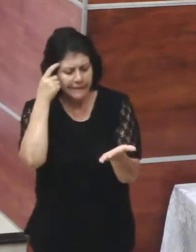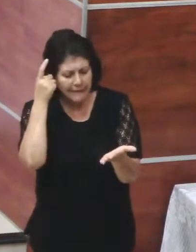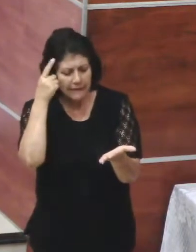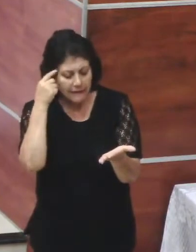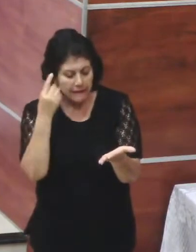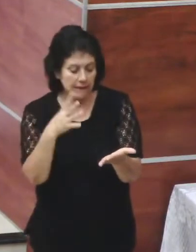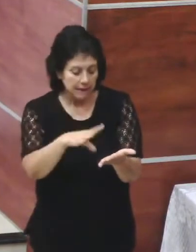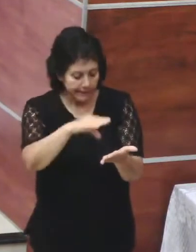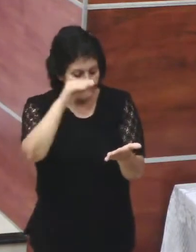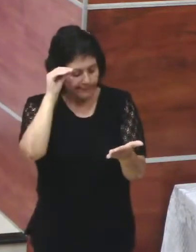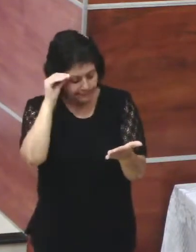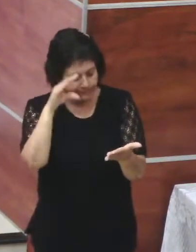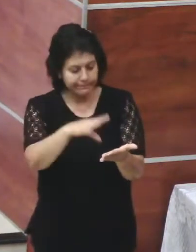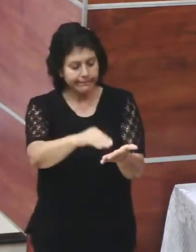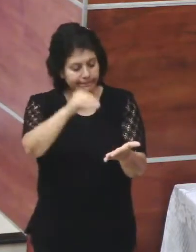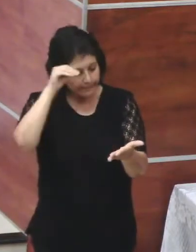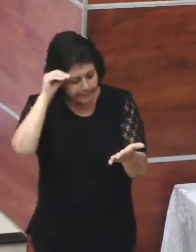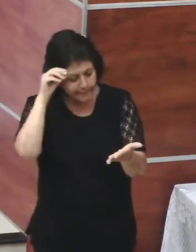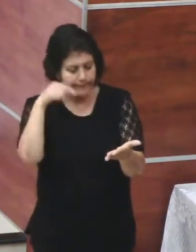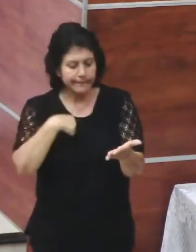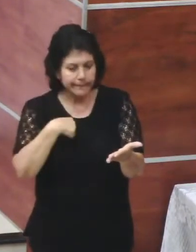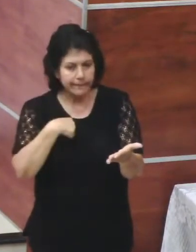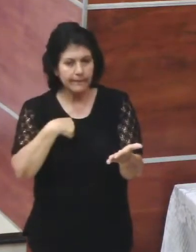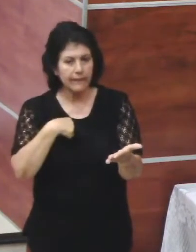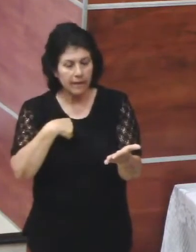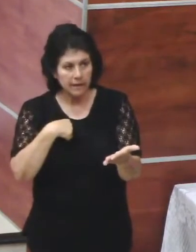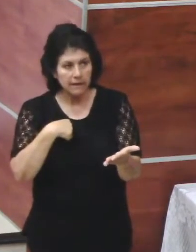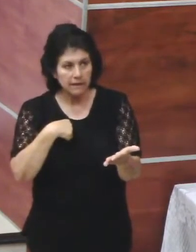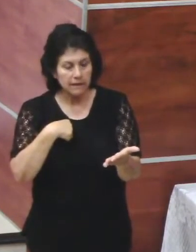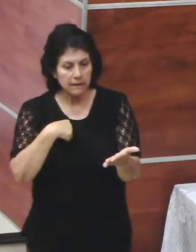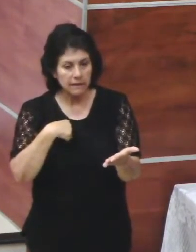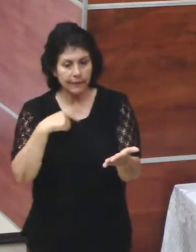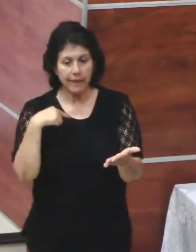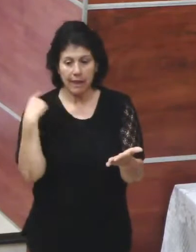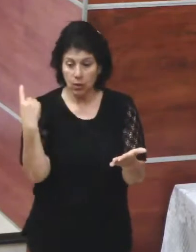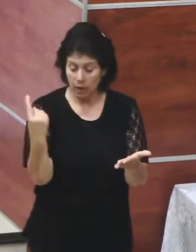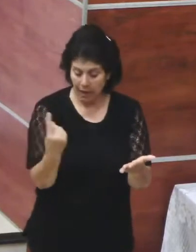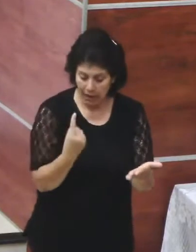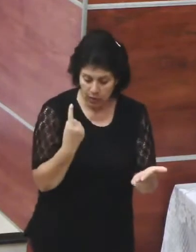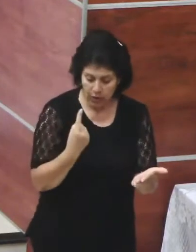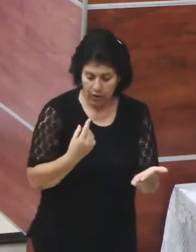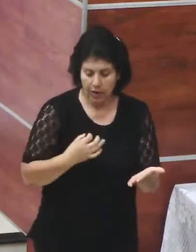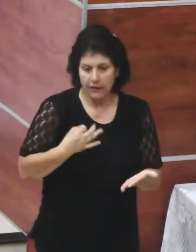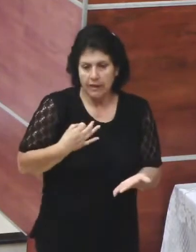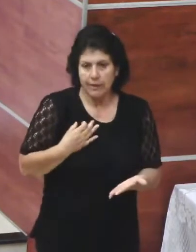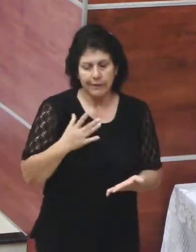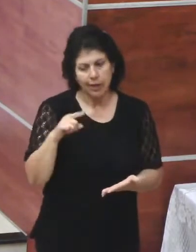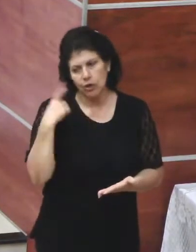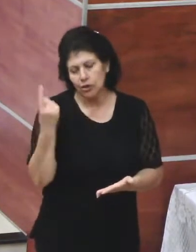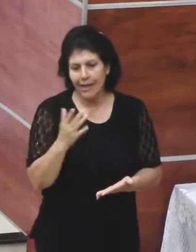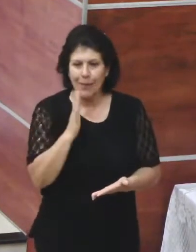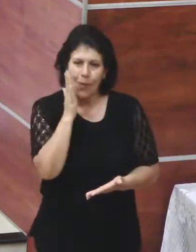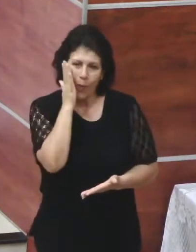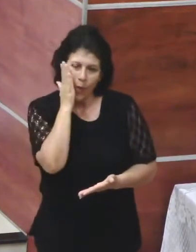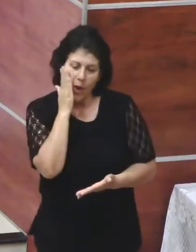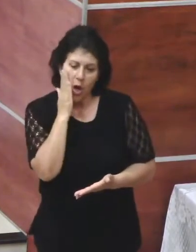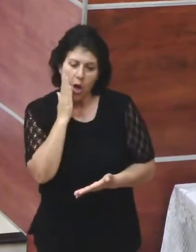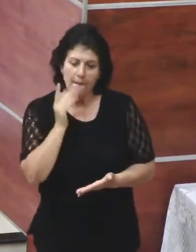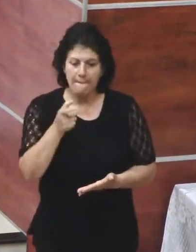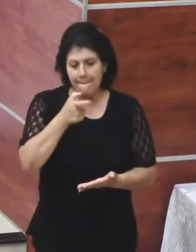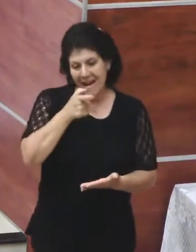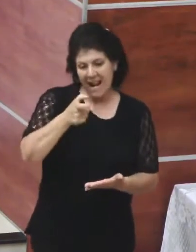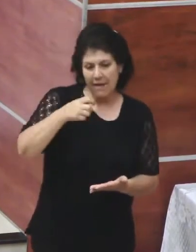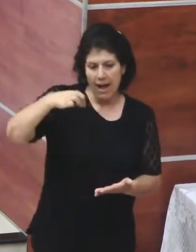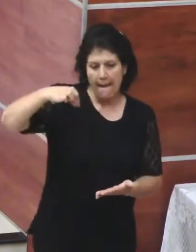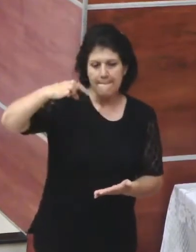a partir de ese efecto produzca en nosotros piedad. Es un término que si usted